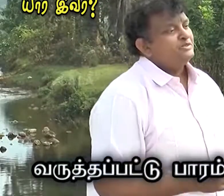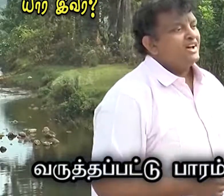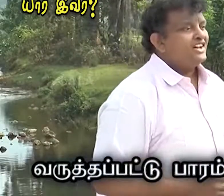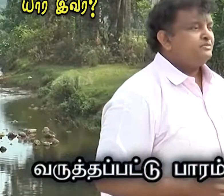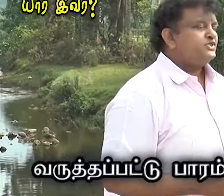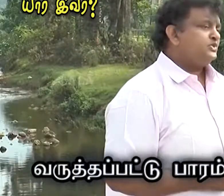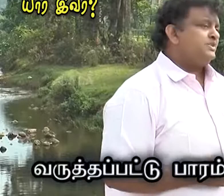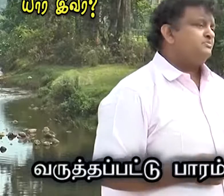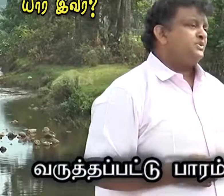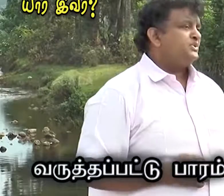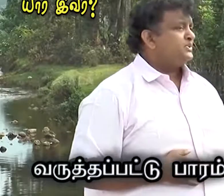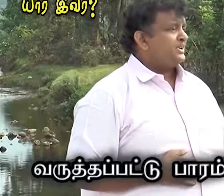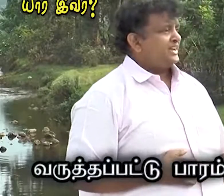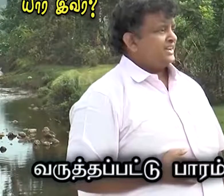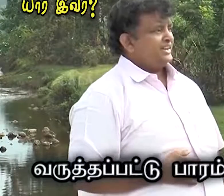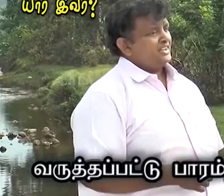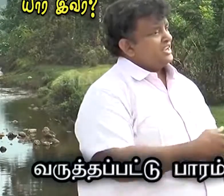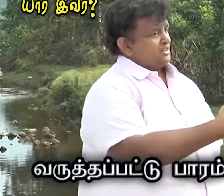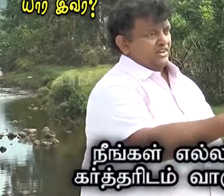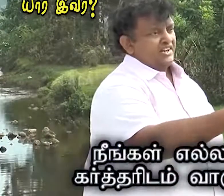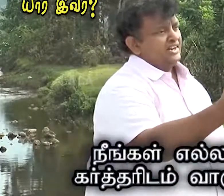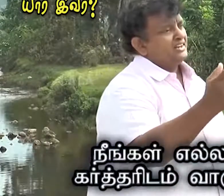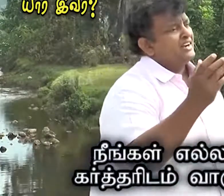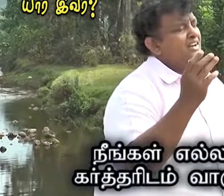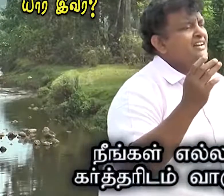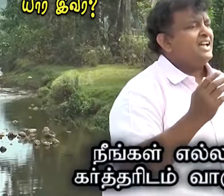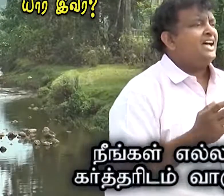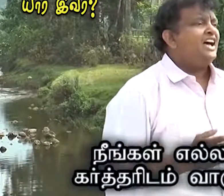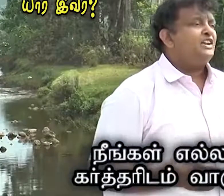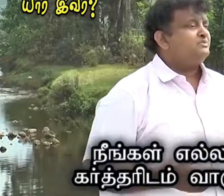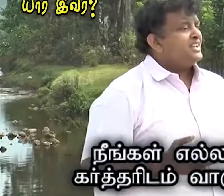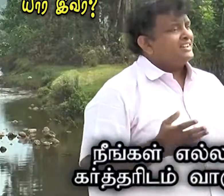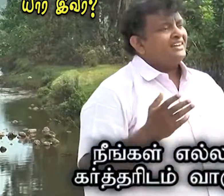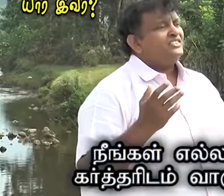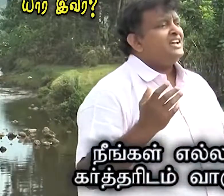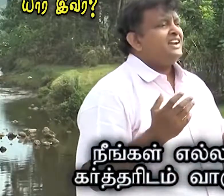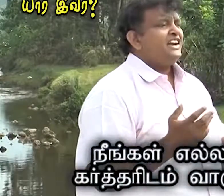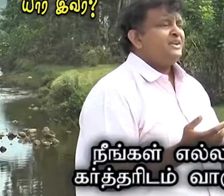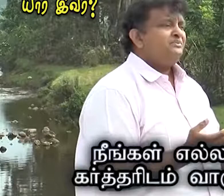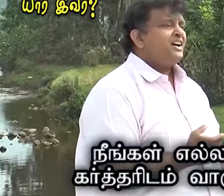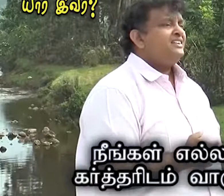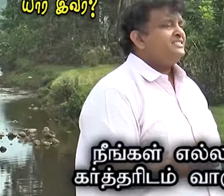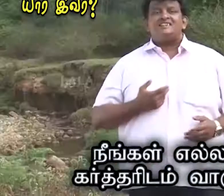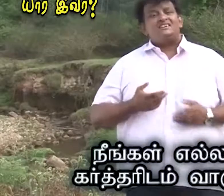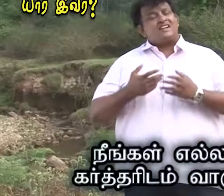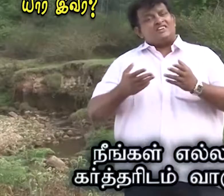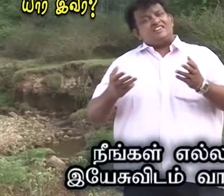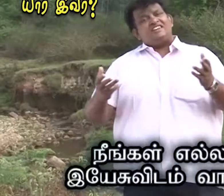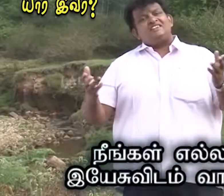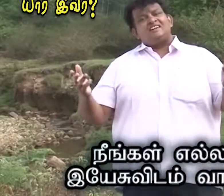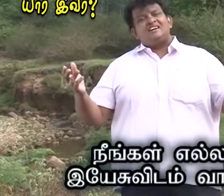வருத்தப்பட்டு பாரம் சுமப்போரே, நீங்கள் எல்லாரும் கர்த்தரிடம்